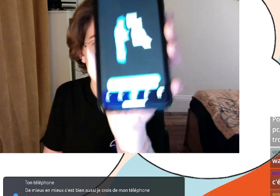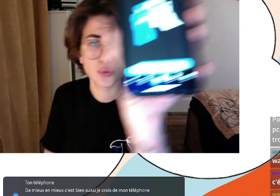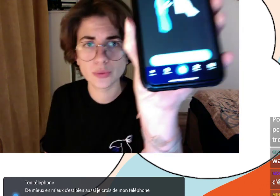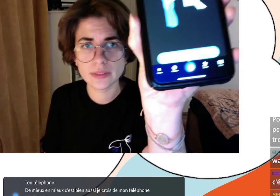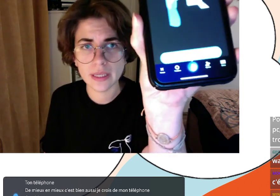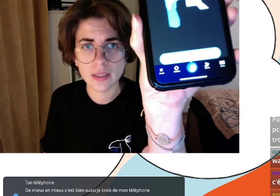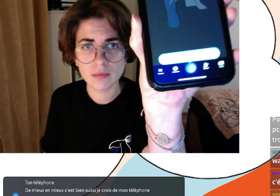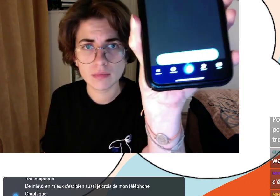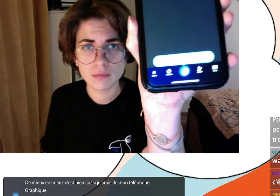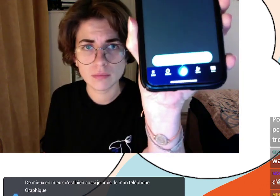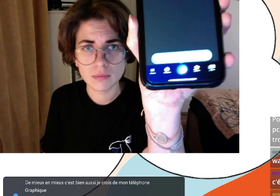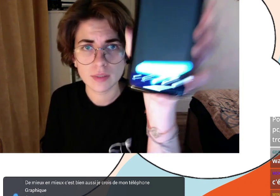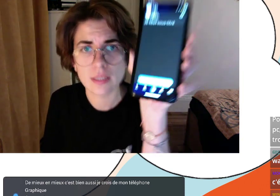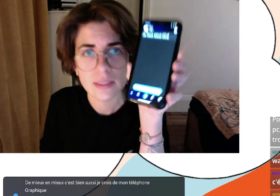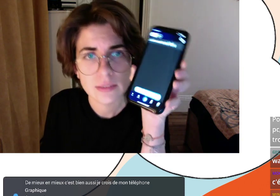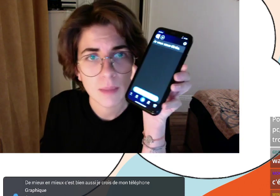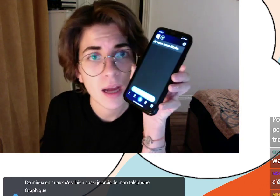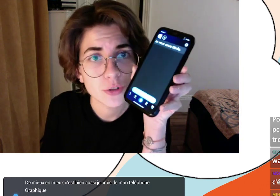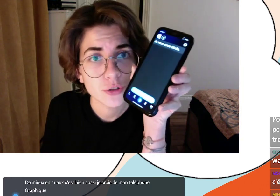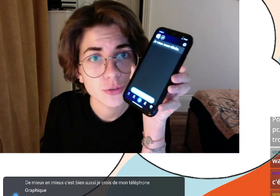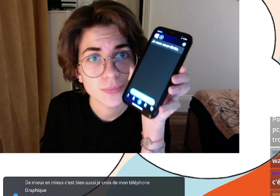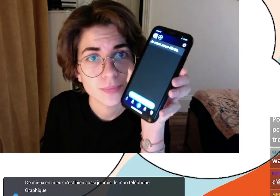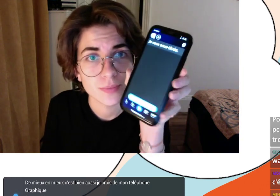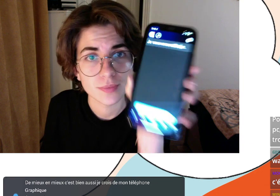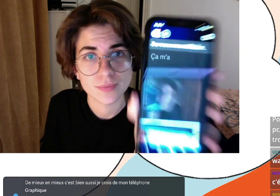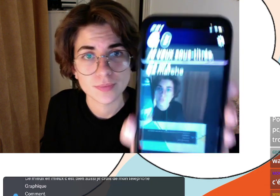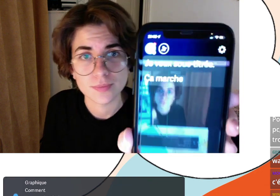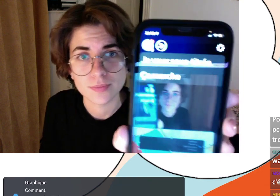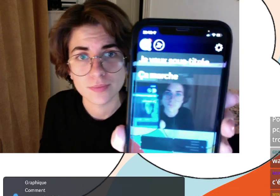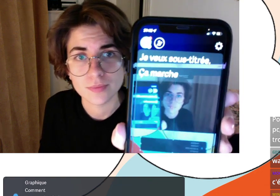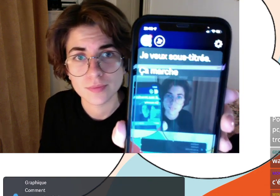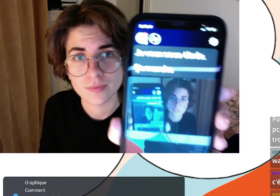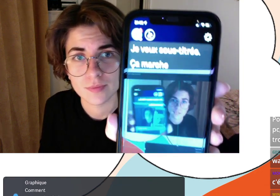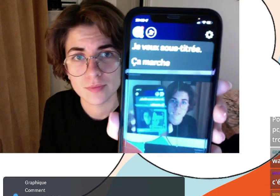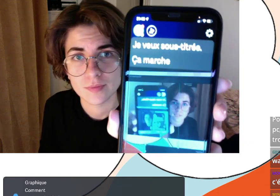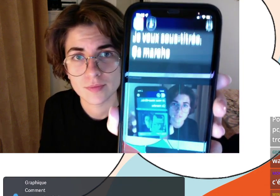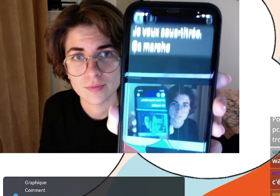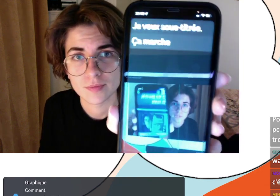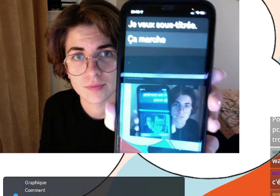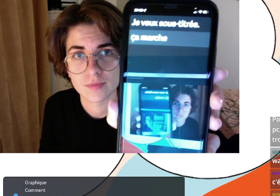Si je veux sous-titrer, ça marche.